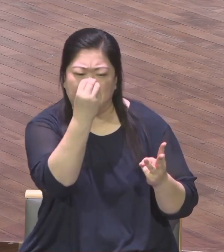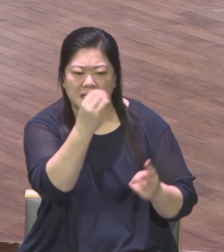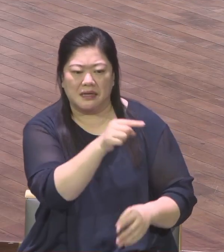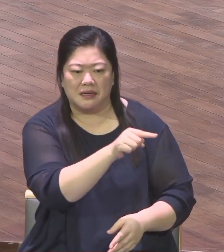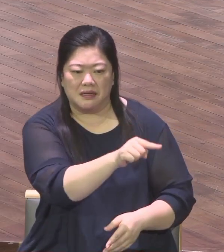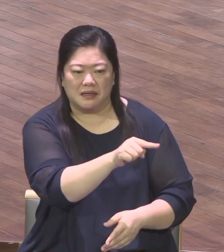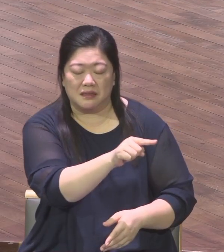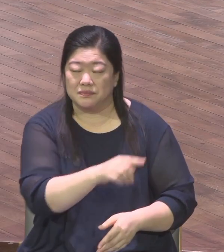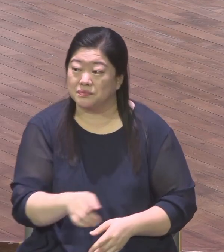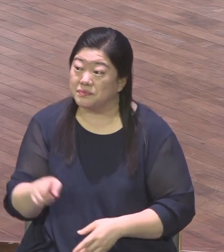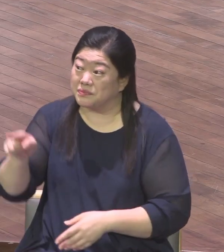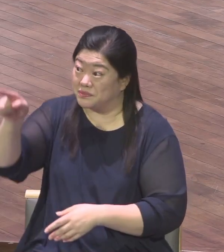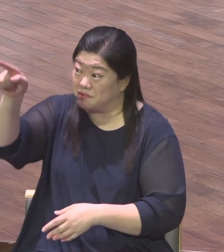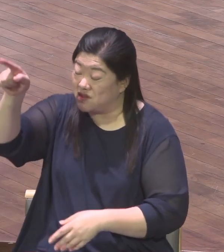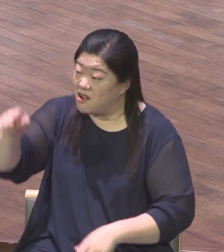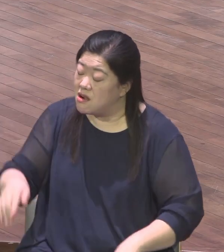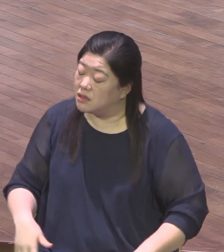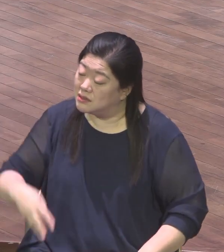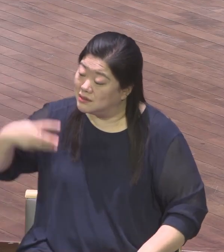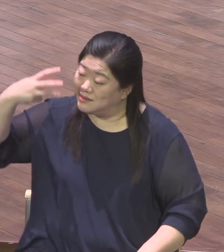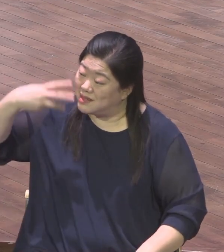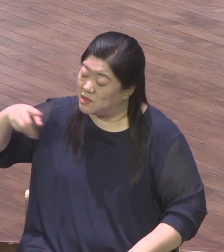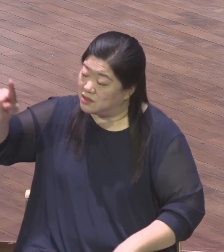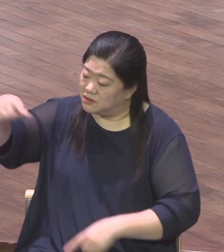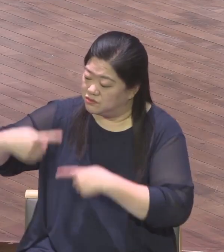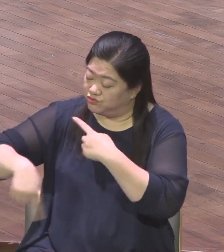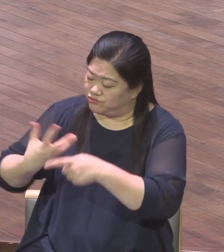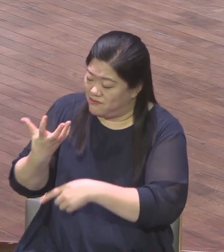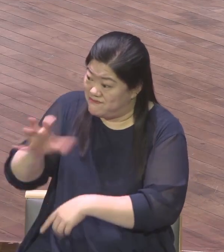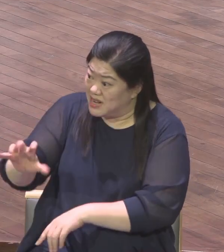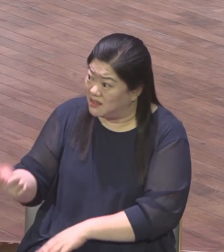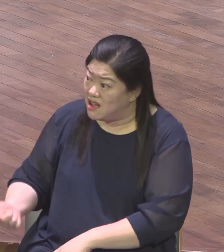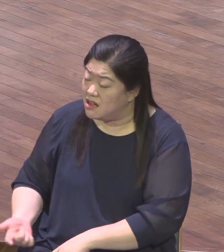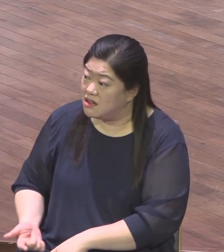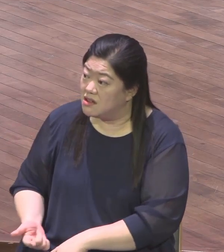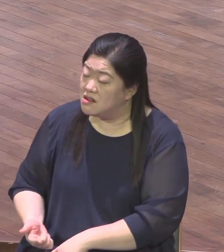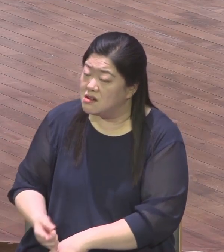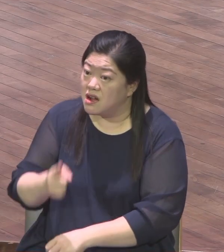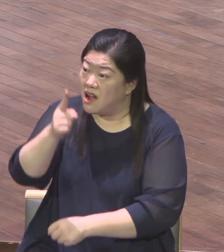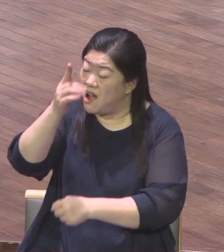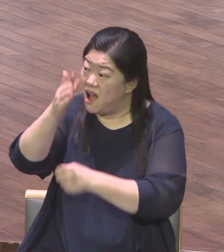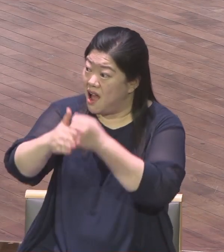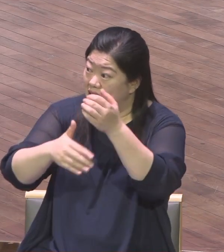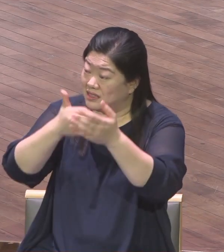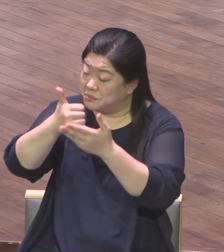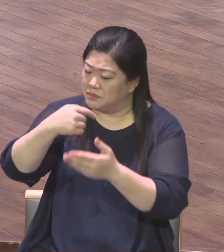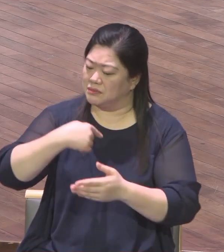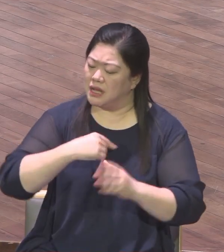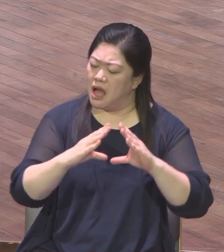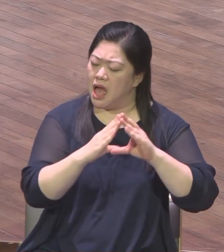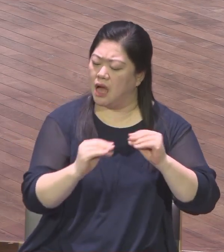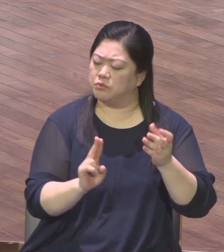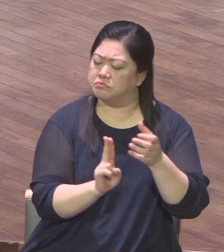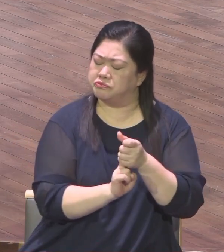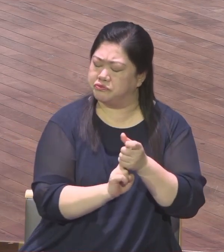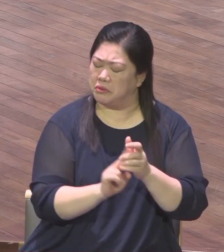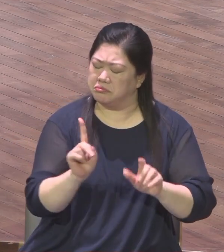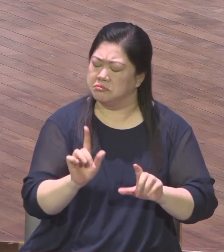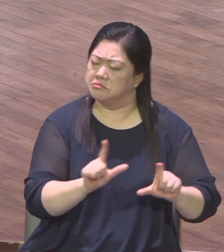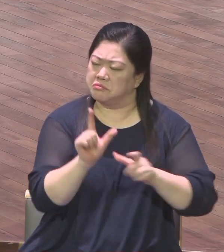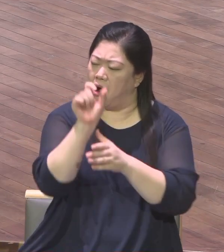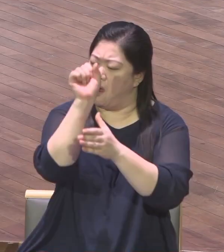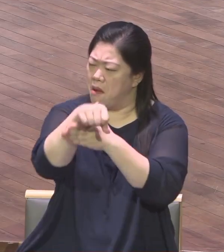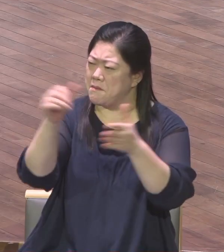에레미야에게 말하기를 너가 거짓말을 하는도다. 우리 하나님 여호와께서 너희는 애굽에서 살려고 거리로